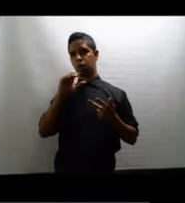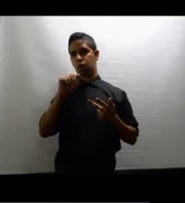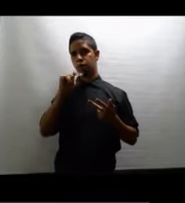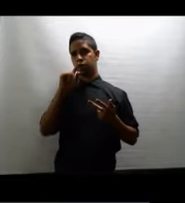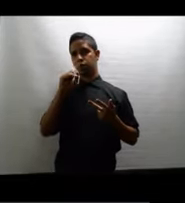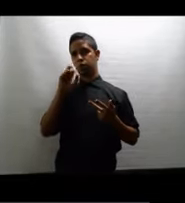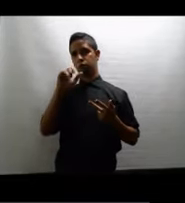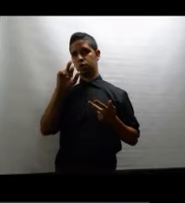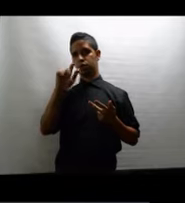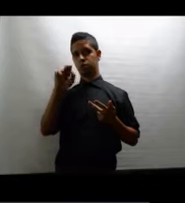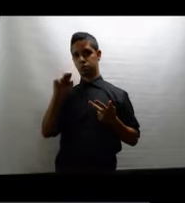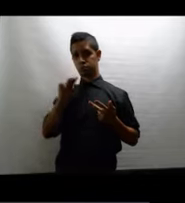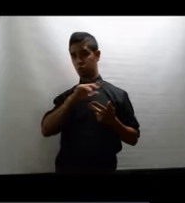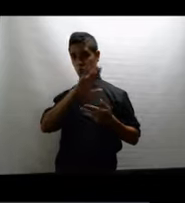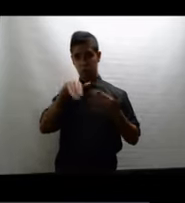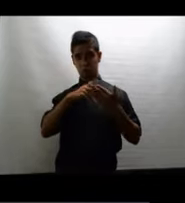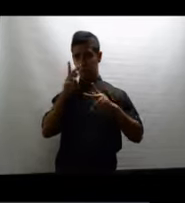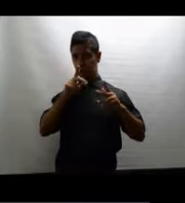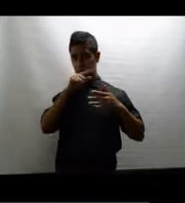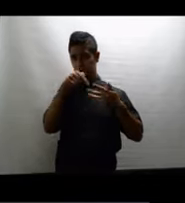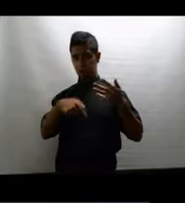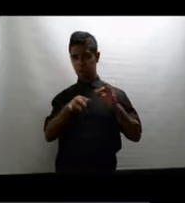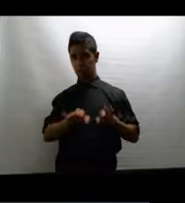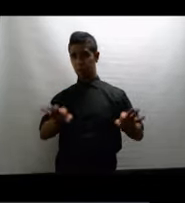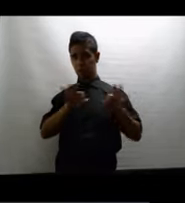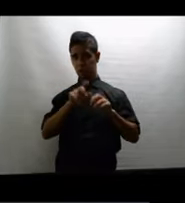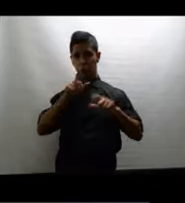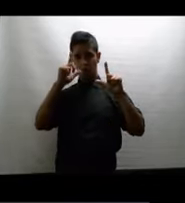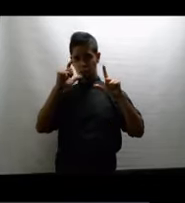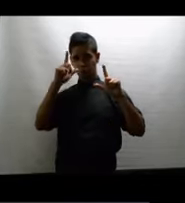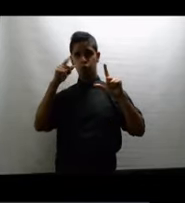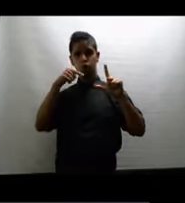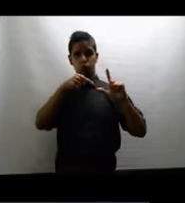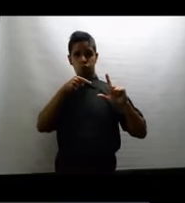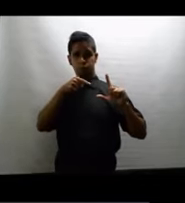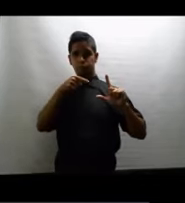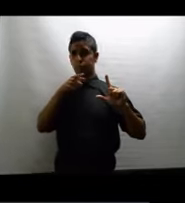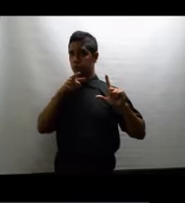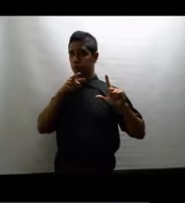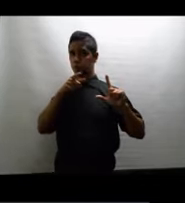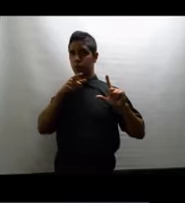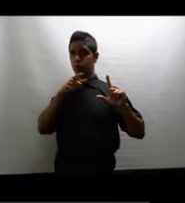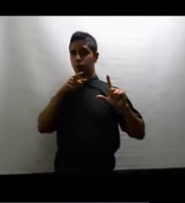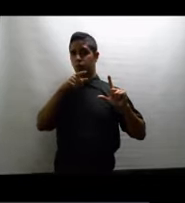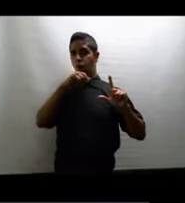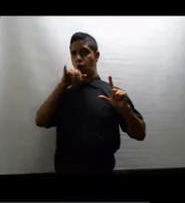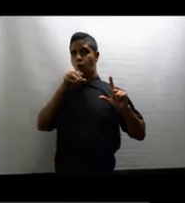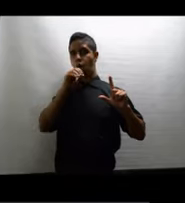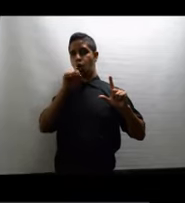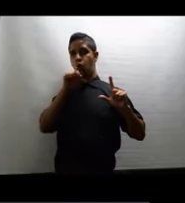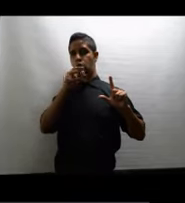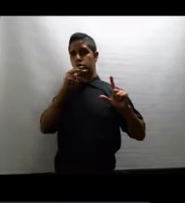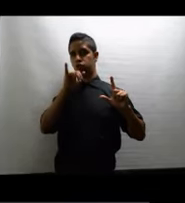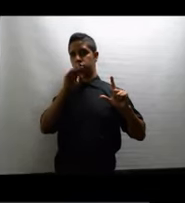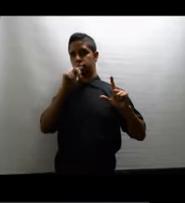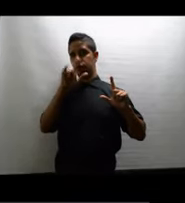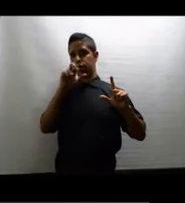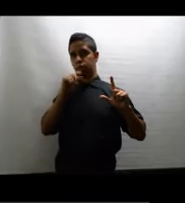Carrión, todas esas figuras en fotos de Jochi Melero, de Gabriel Suau, que